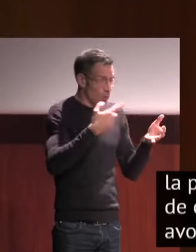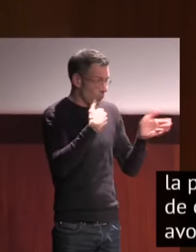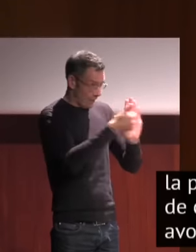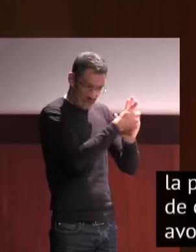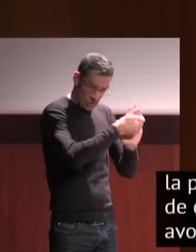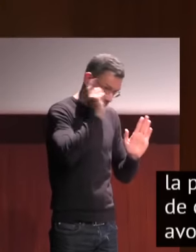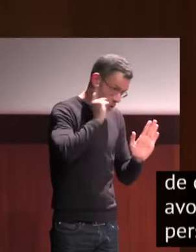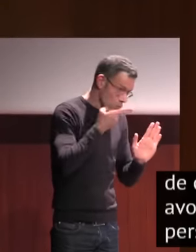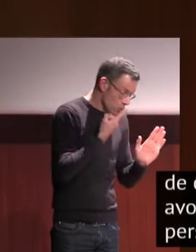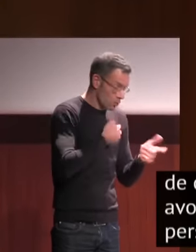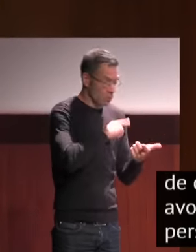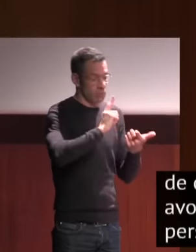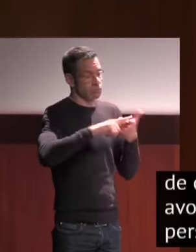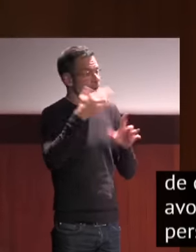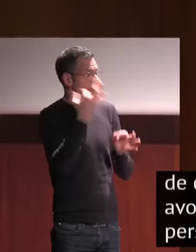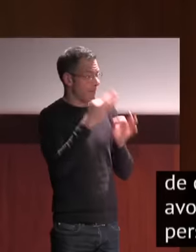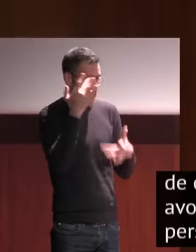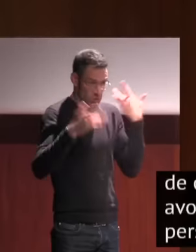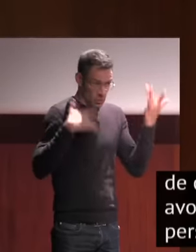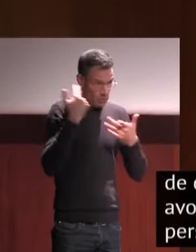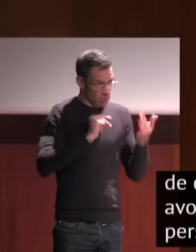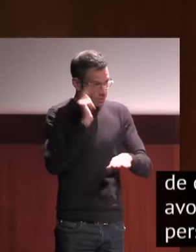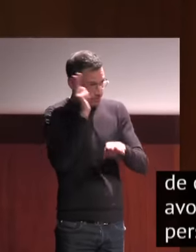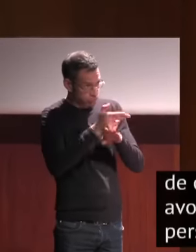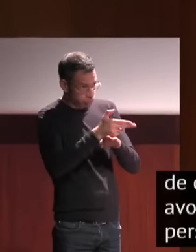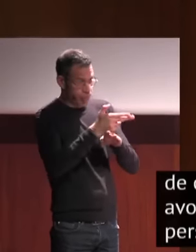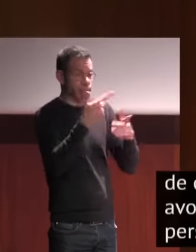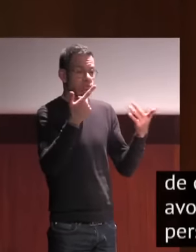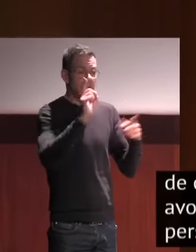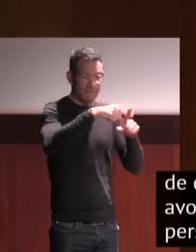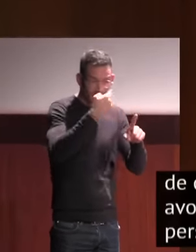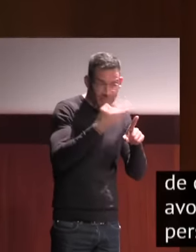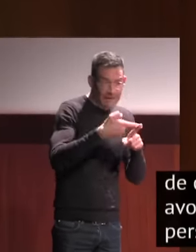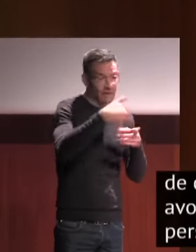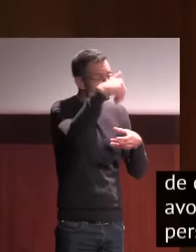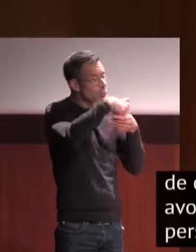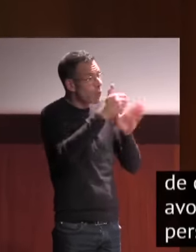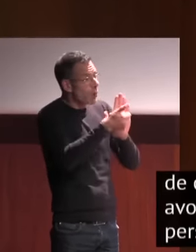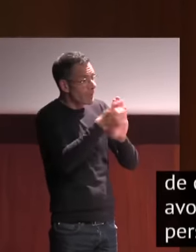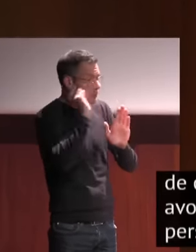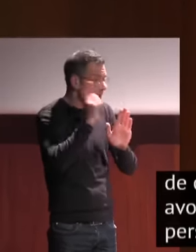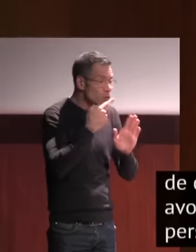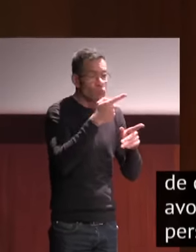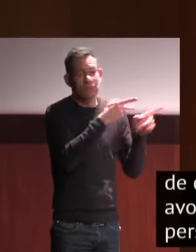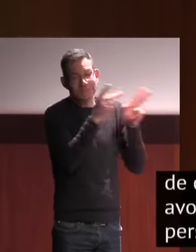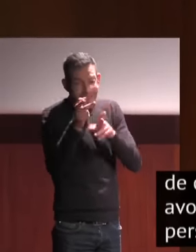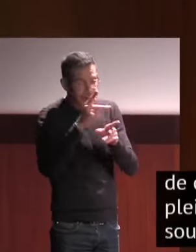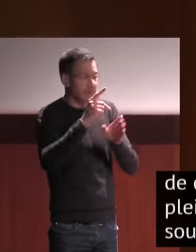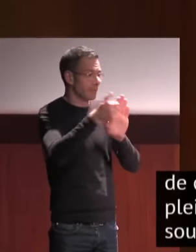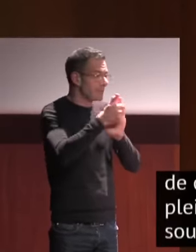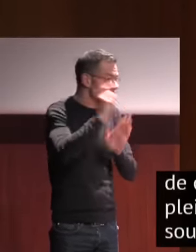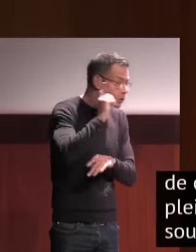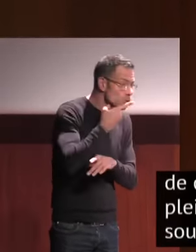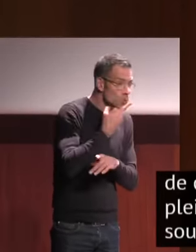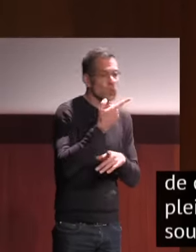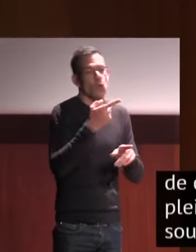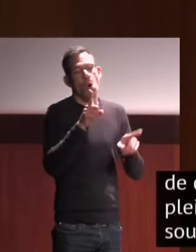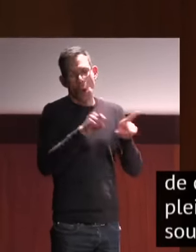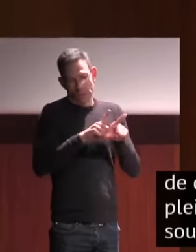sourds, des pièces de théâtre enregistrées, des films, des séries avec des personnages sourds. Et bien évidemment, nous avons des